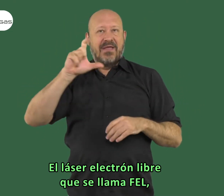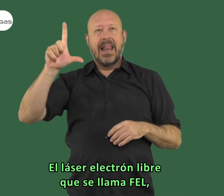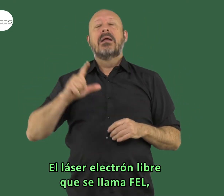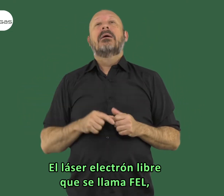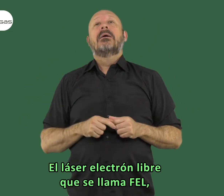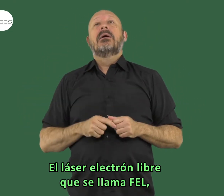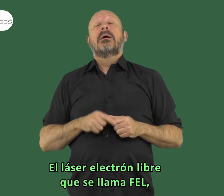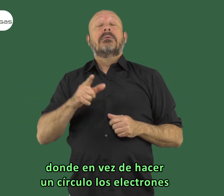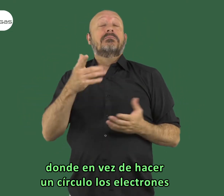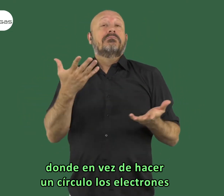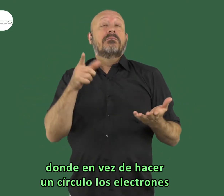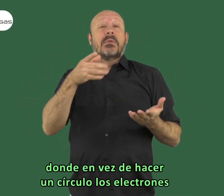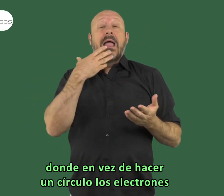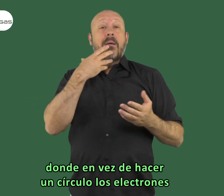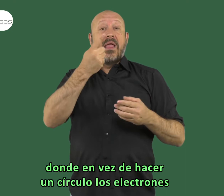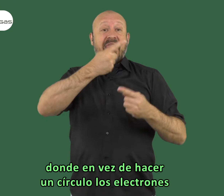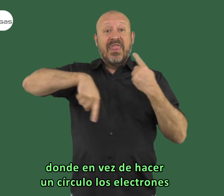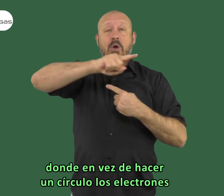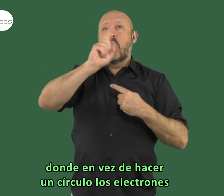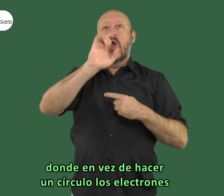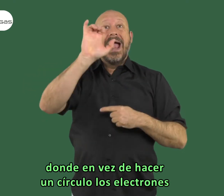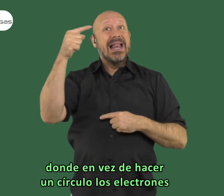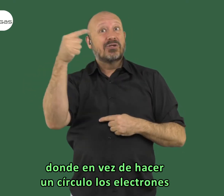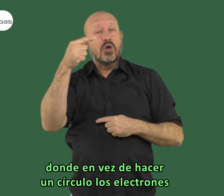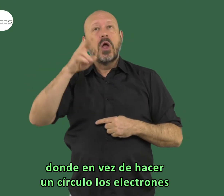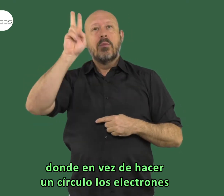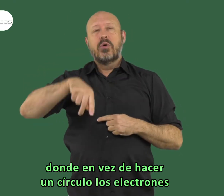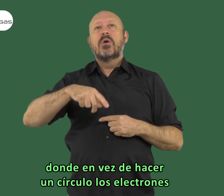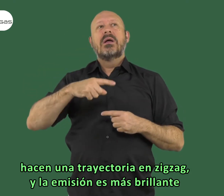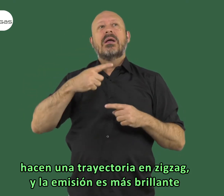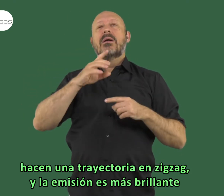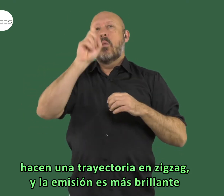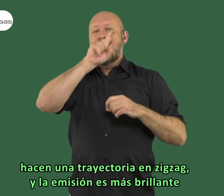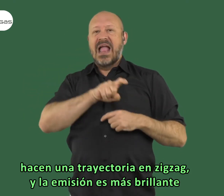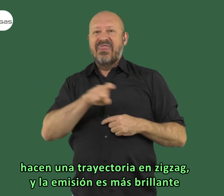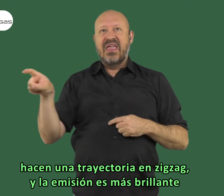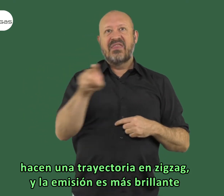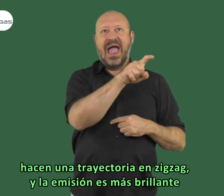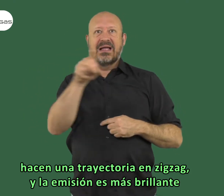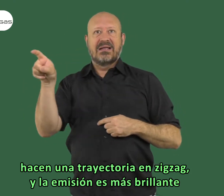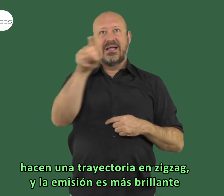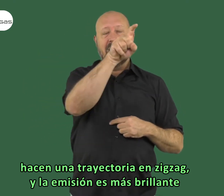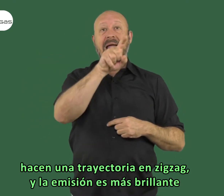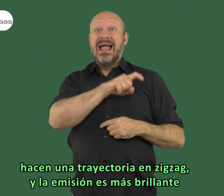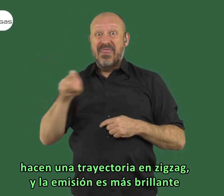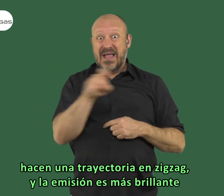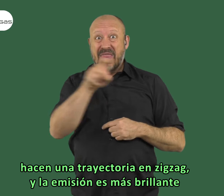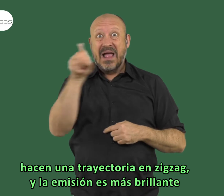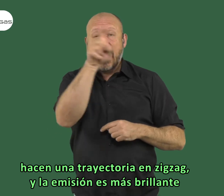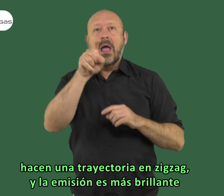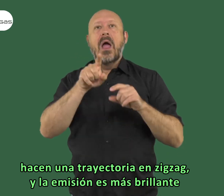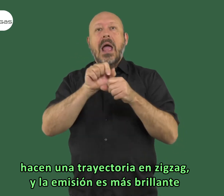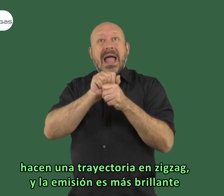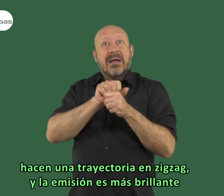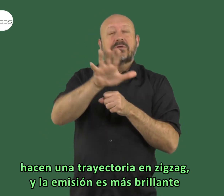se llama FEL, donde en vez de hacer un círculo, los electrones hacen una trayectoria zigzag. Ajá. Y la emisión